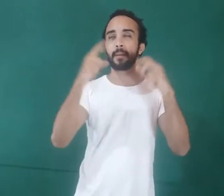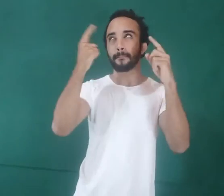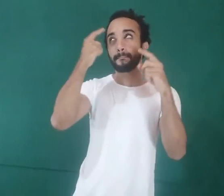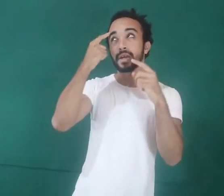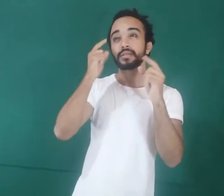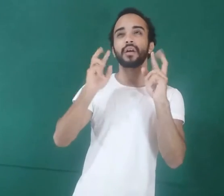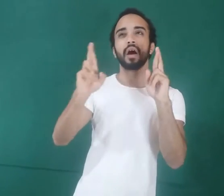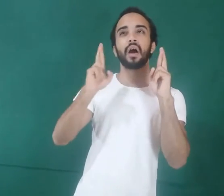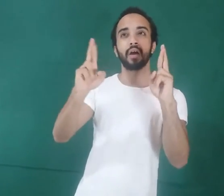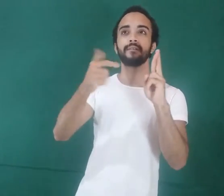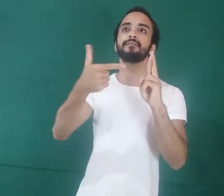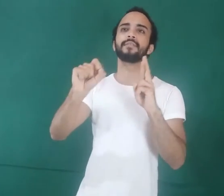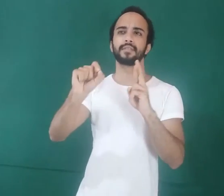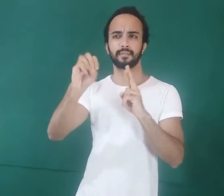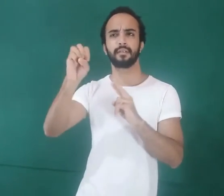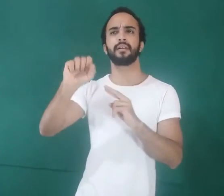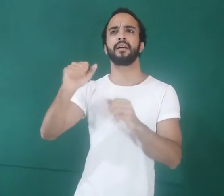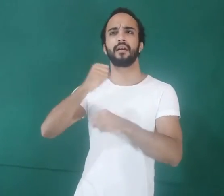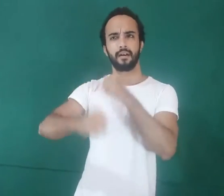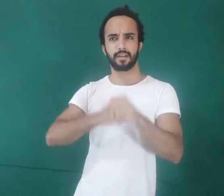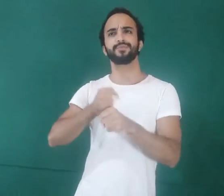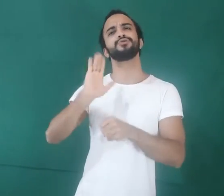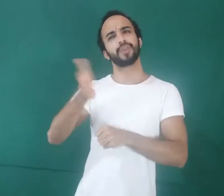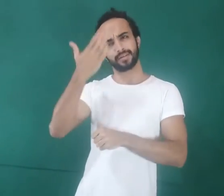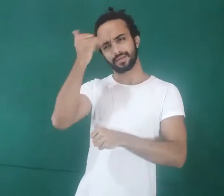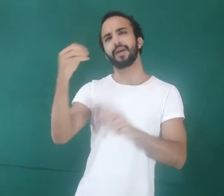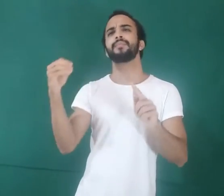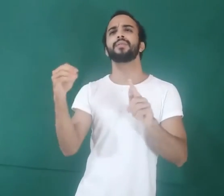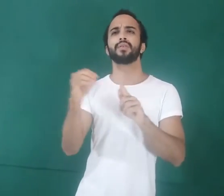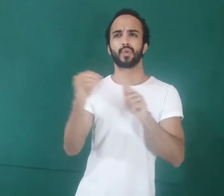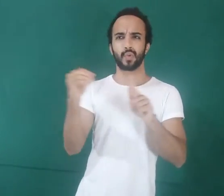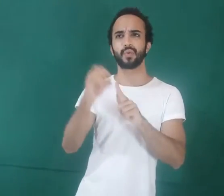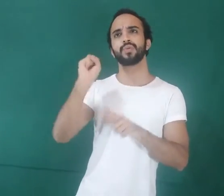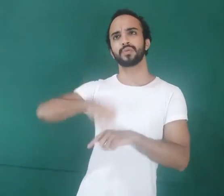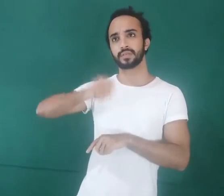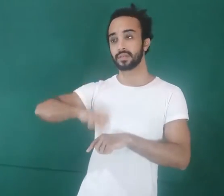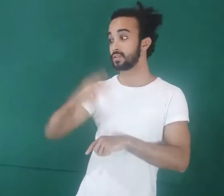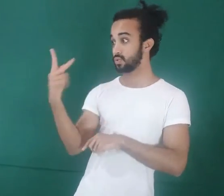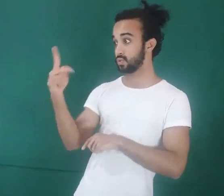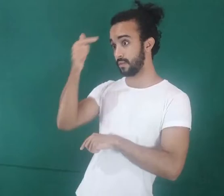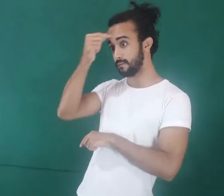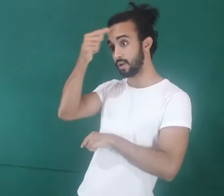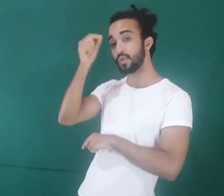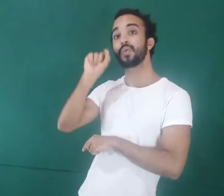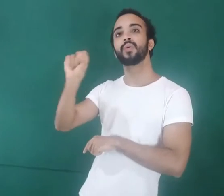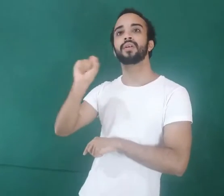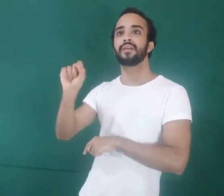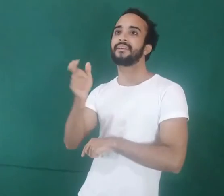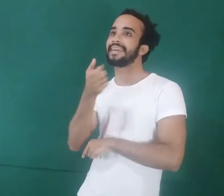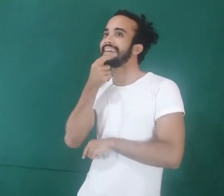tem ideia de onde o mundo vai estar em 20 anos? Tem. E é por isso que a faculdade dele chama Singularity. Então, aqui, quem estiver